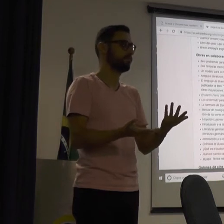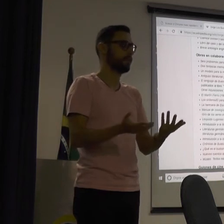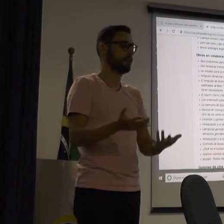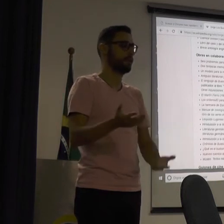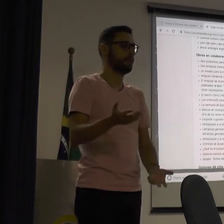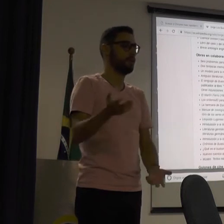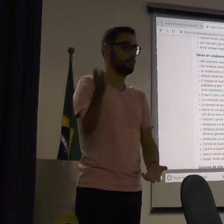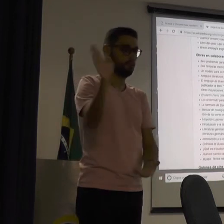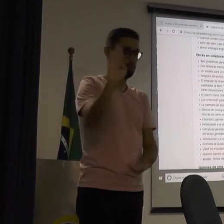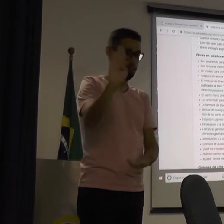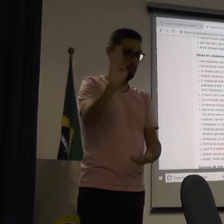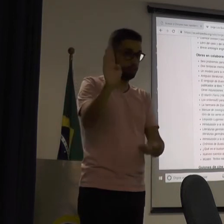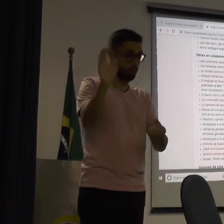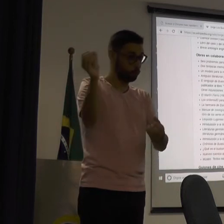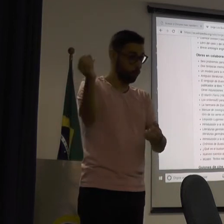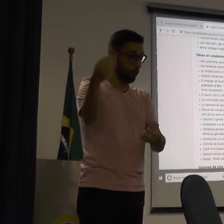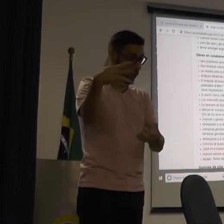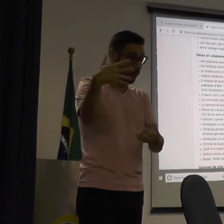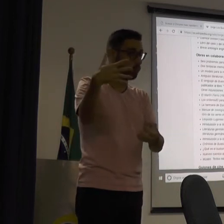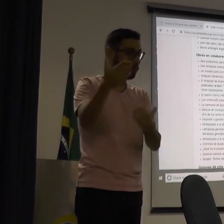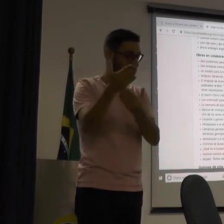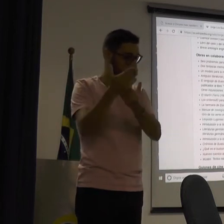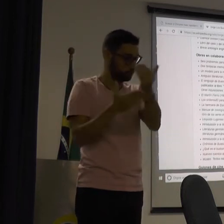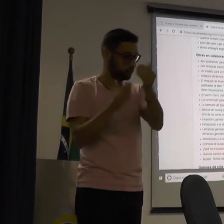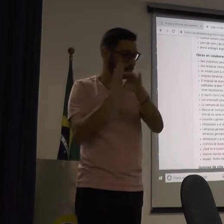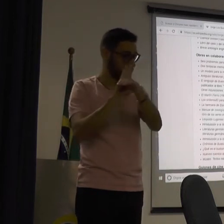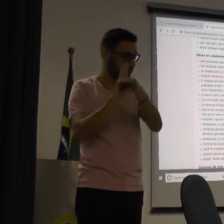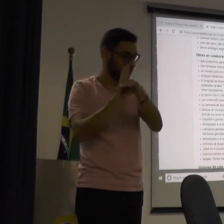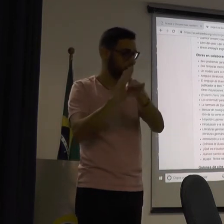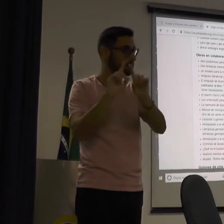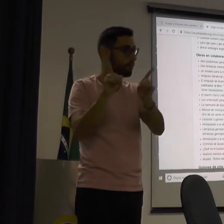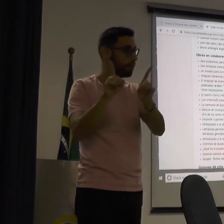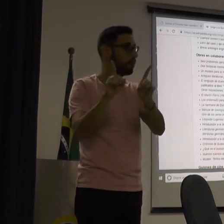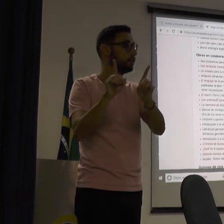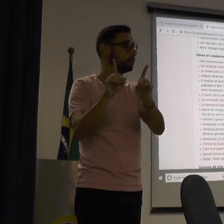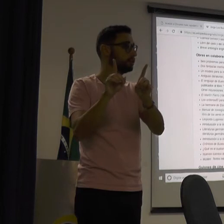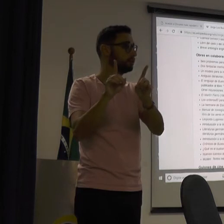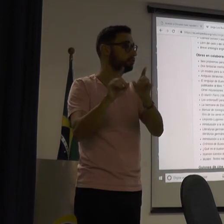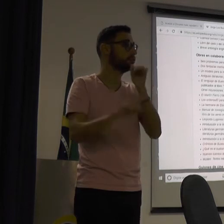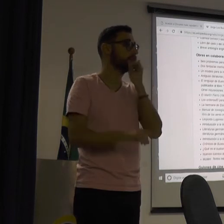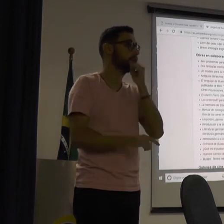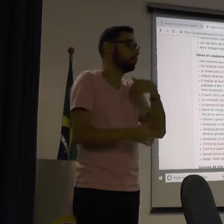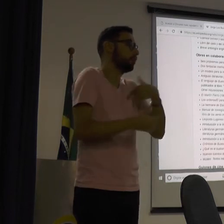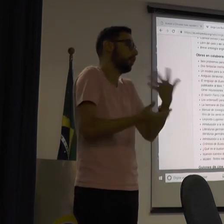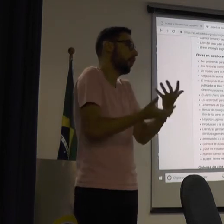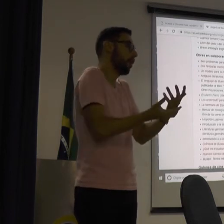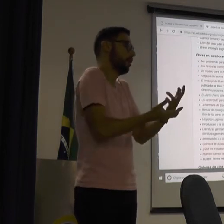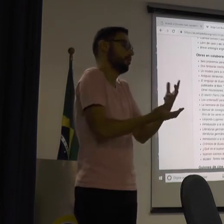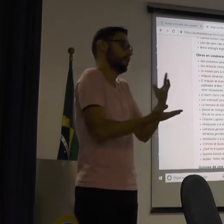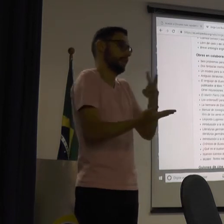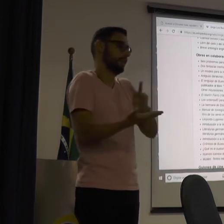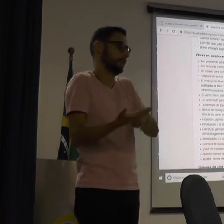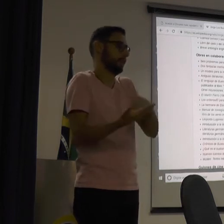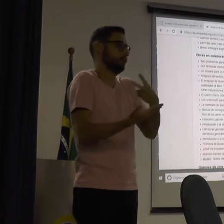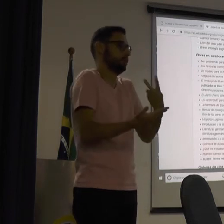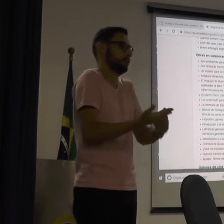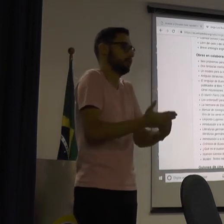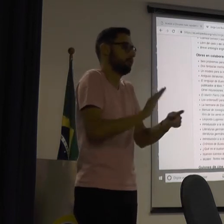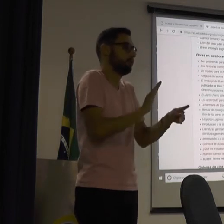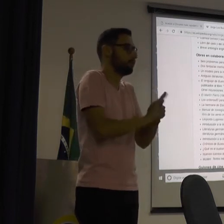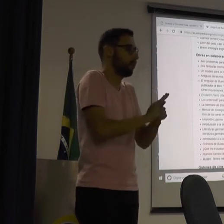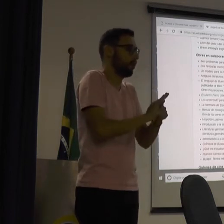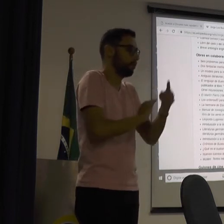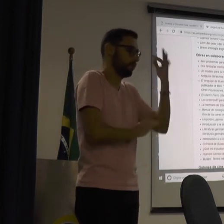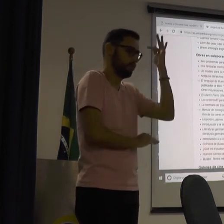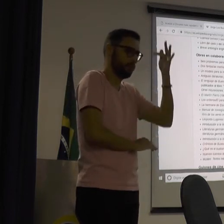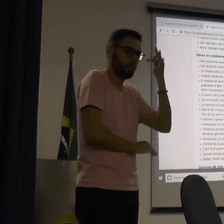é revolucionária, mas ela não vale, por exemplo, né, se eu vou querer, por exemplo, uma tradução do Nietzsche, ou mesmo